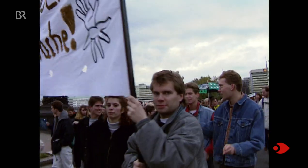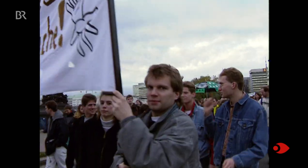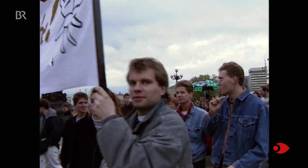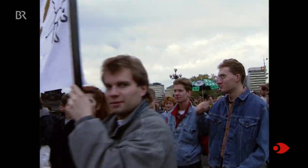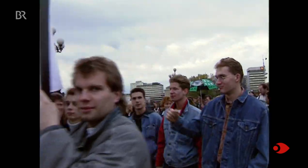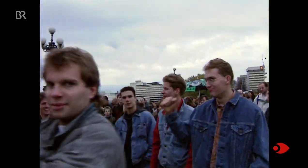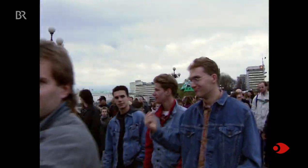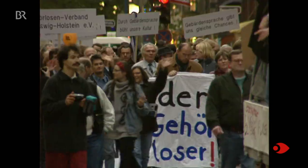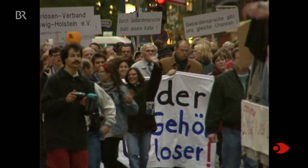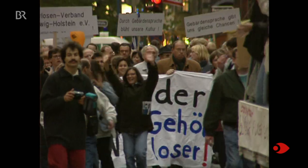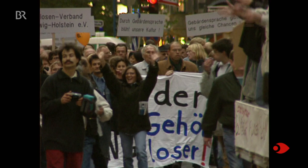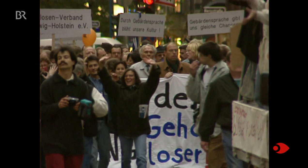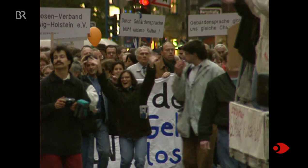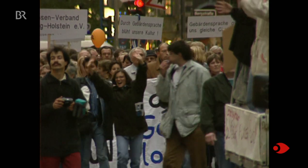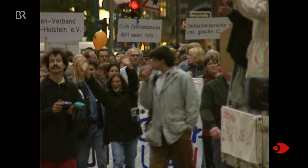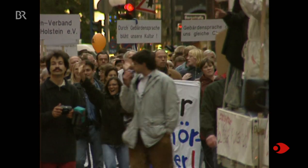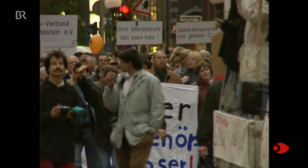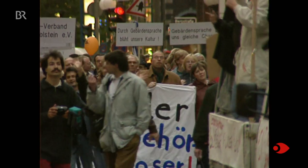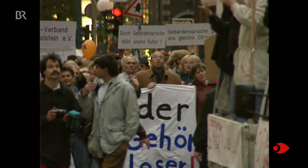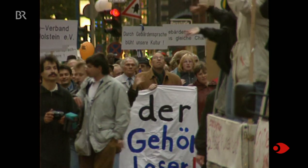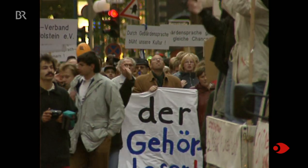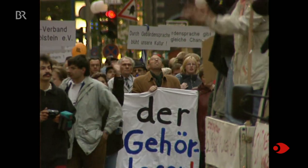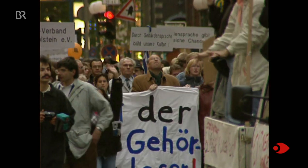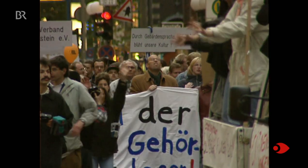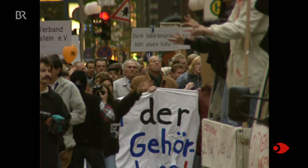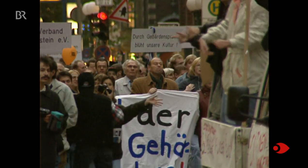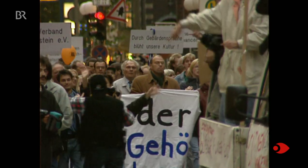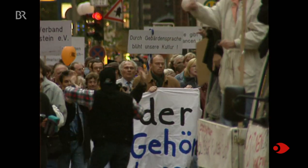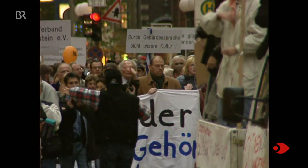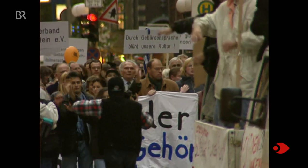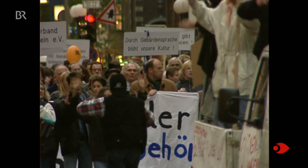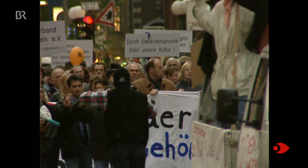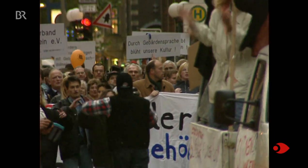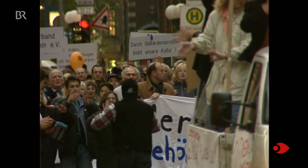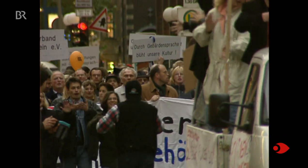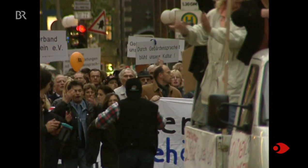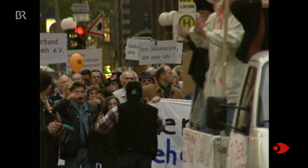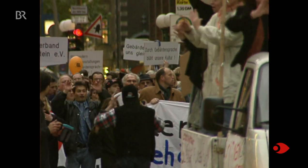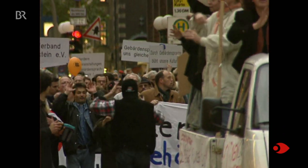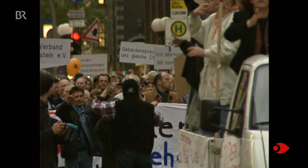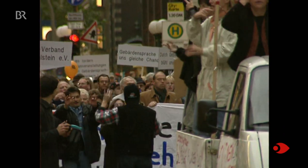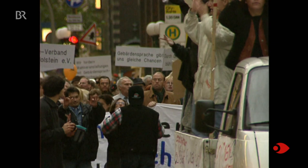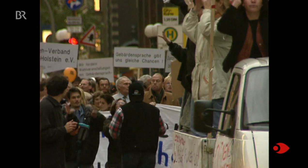Die Befürworter der